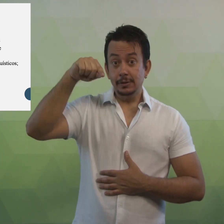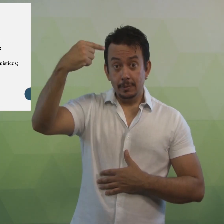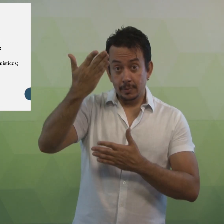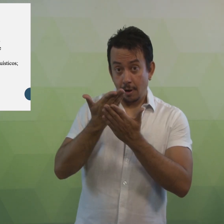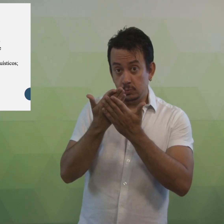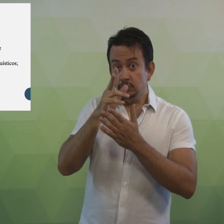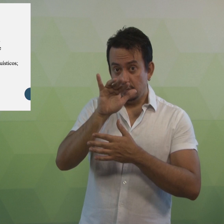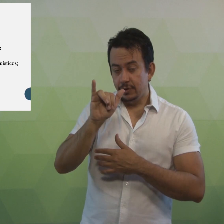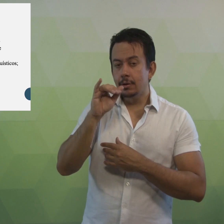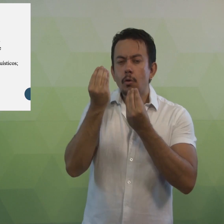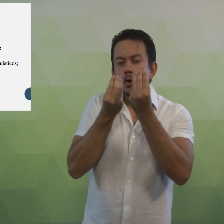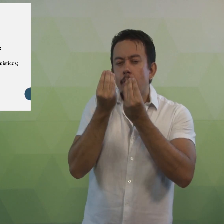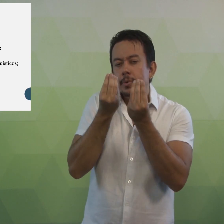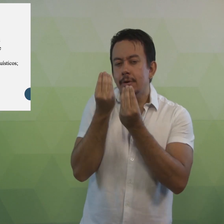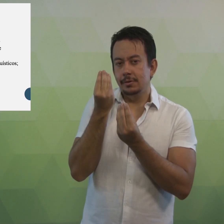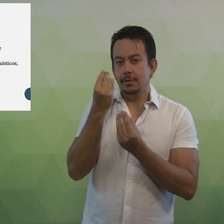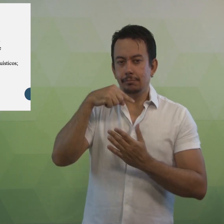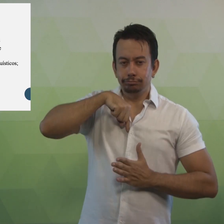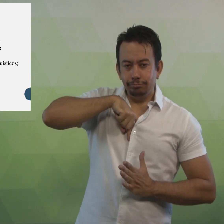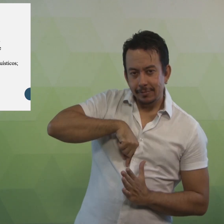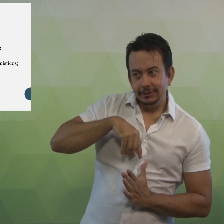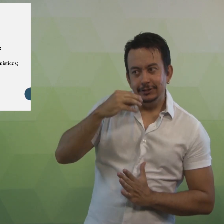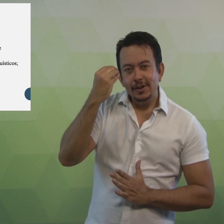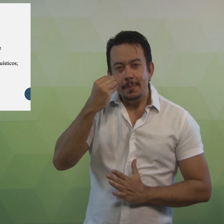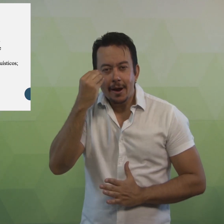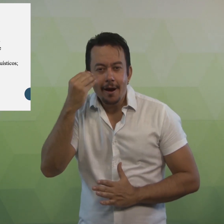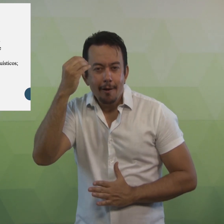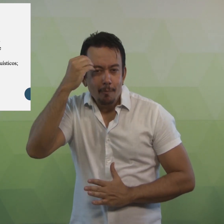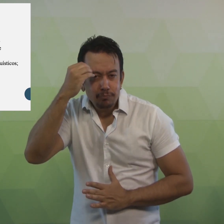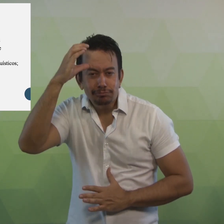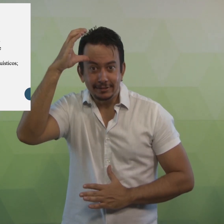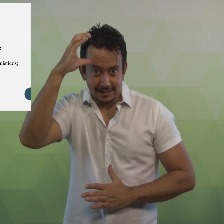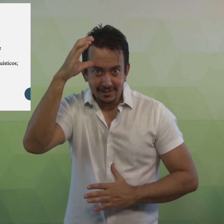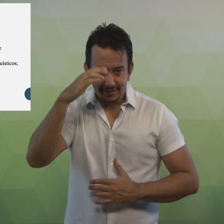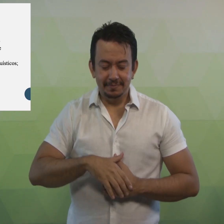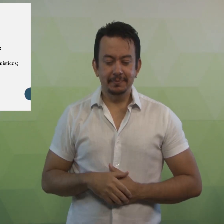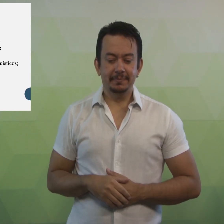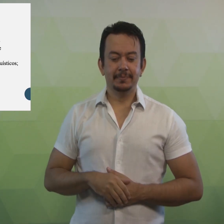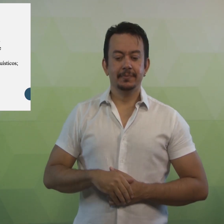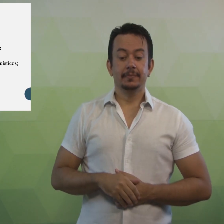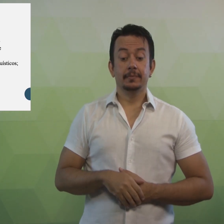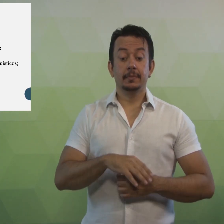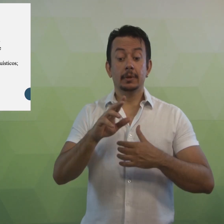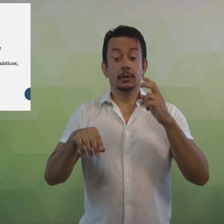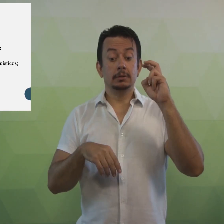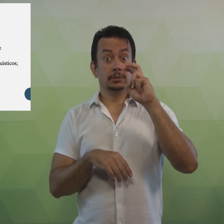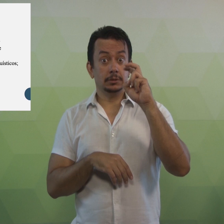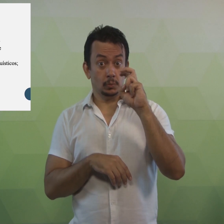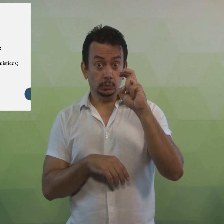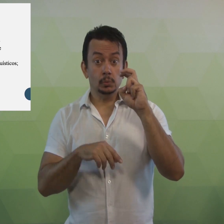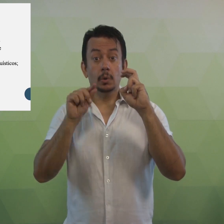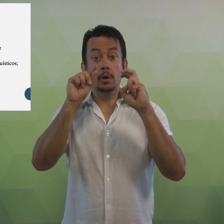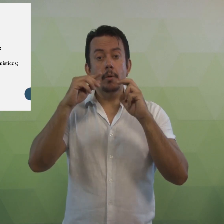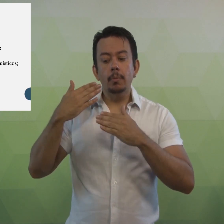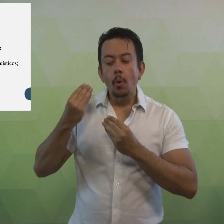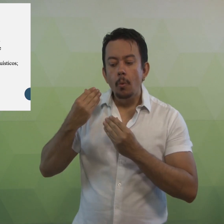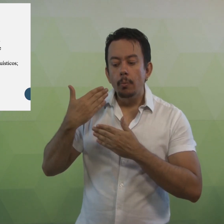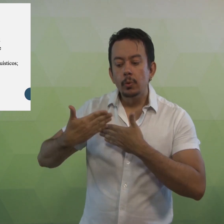Então, mais à frente eu vou explicar um pouquinho mais sobre essas questões dos fatores inatos. O quinto, nós temos